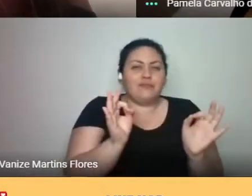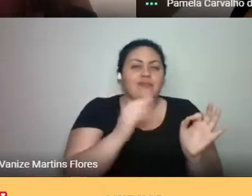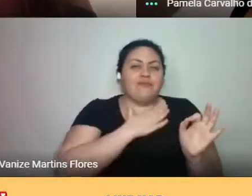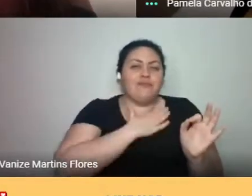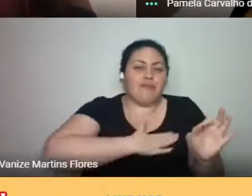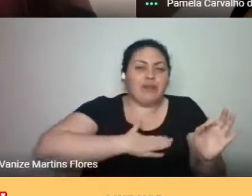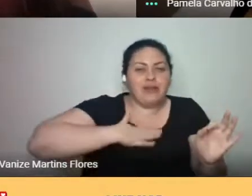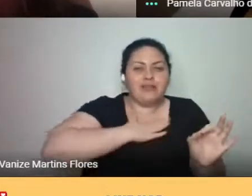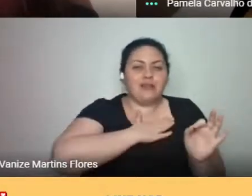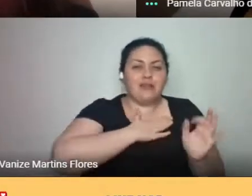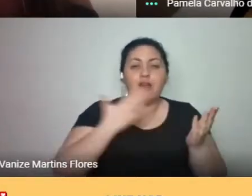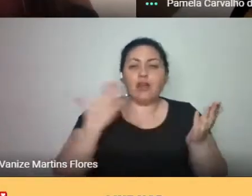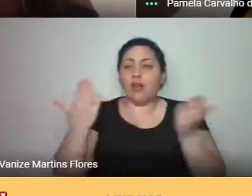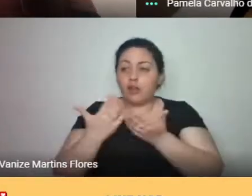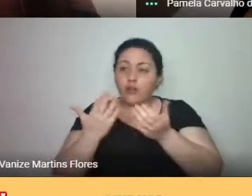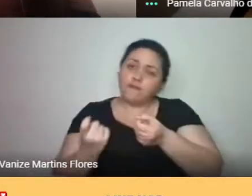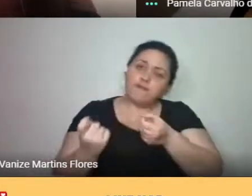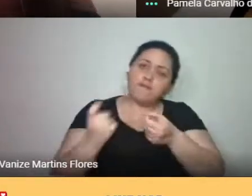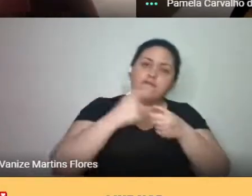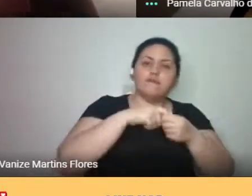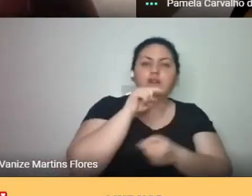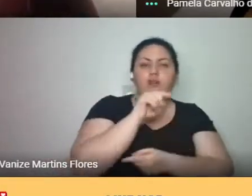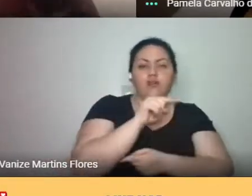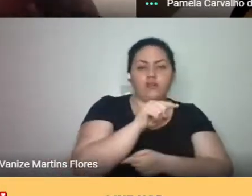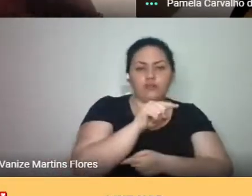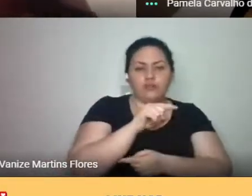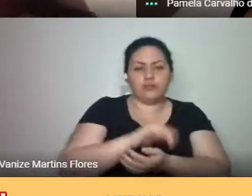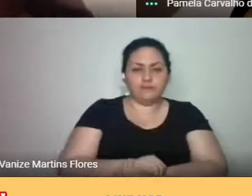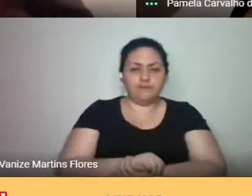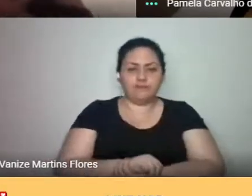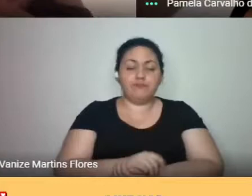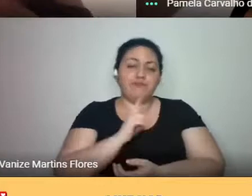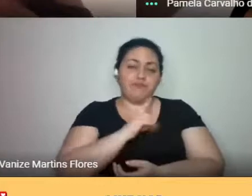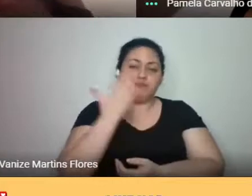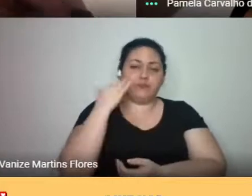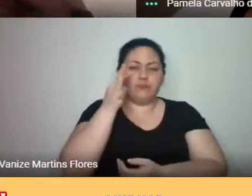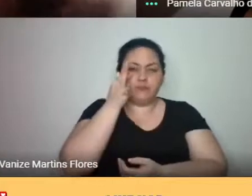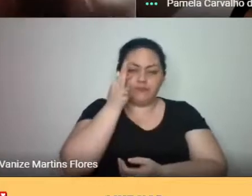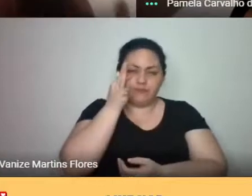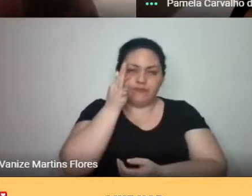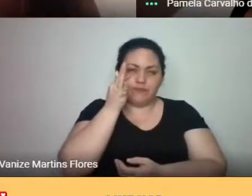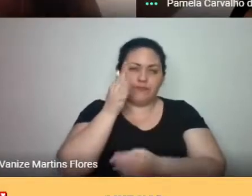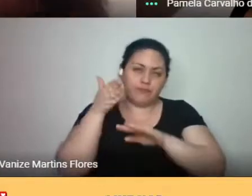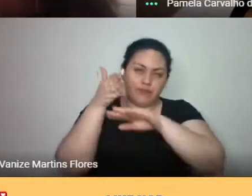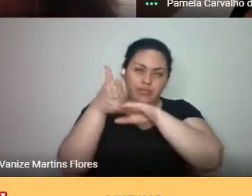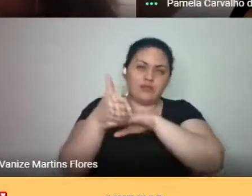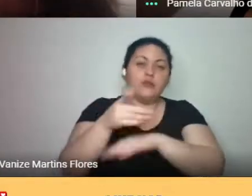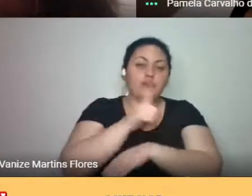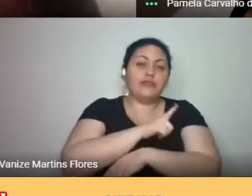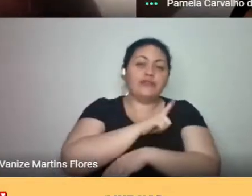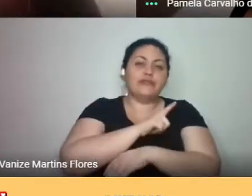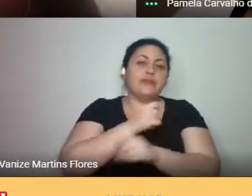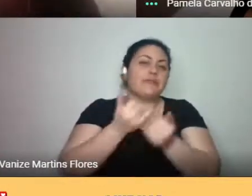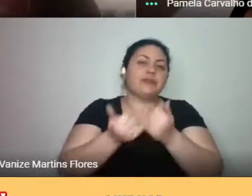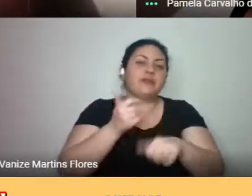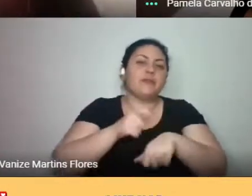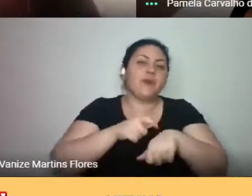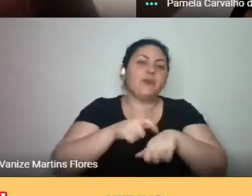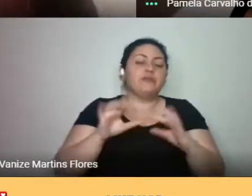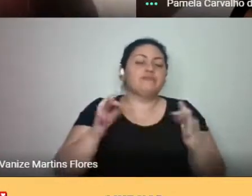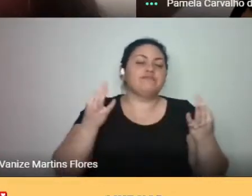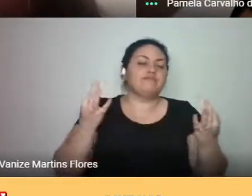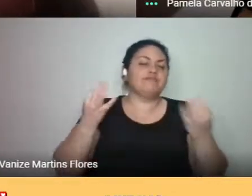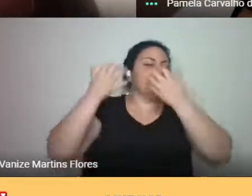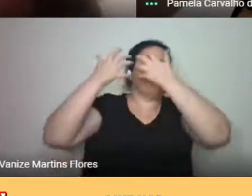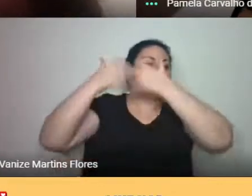momentos. No presencial, existiam momentos, por exemplo, adoro fazer meditação, né? Por que